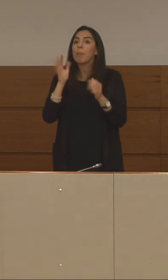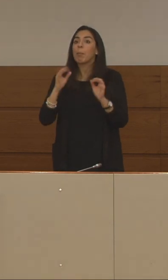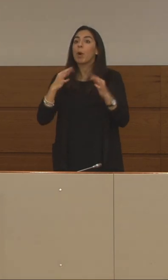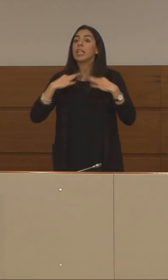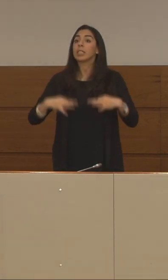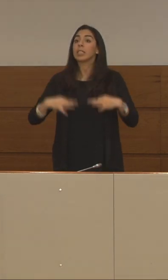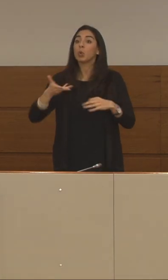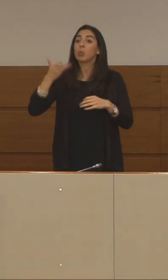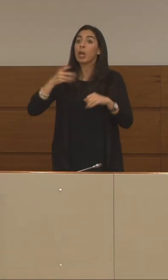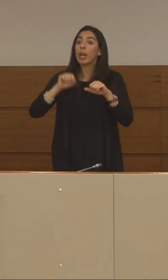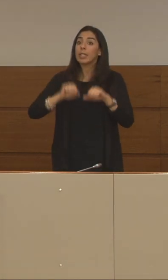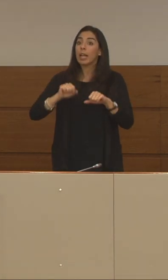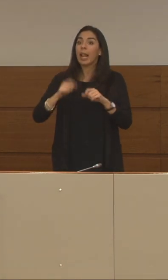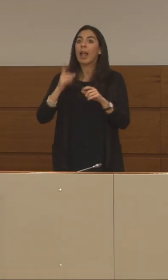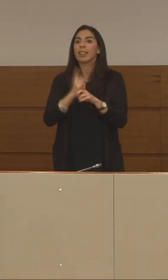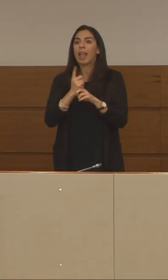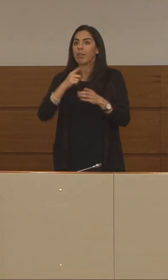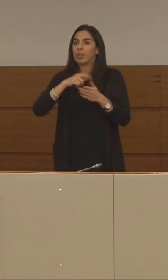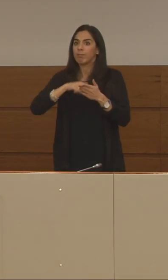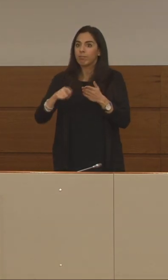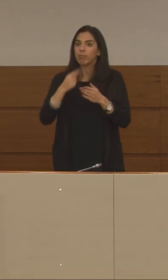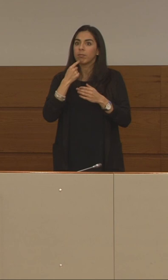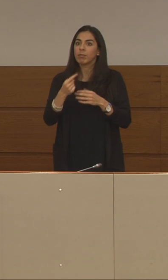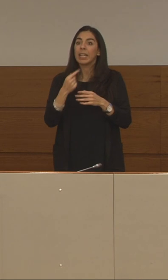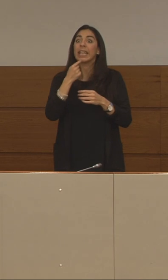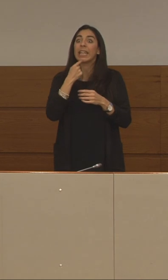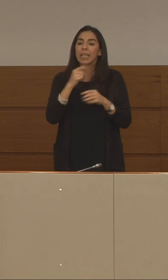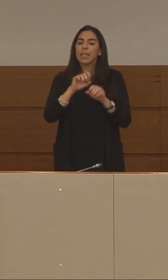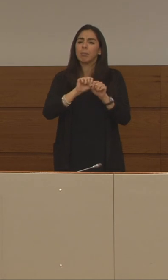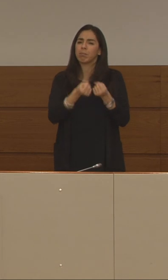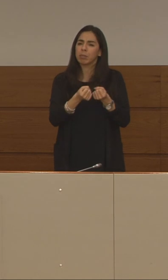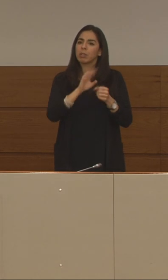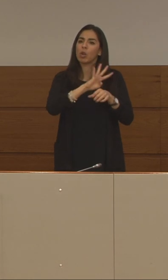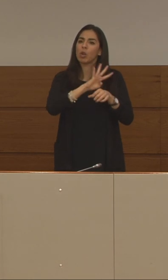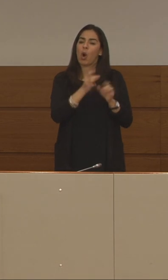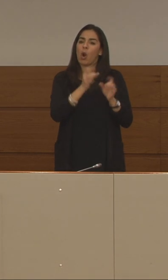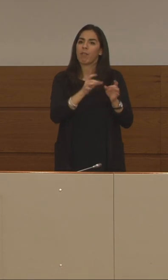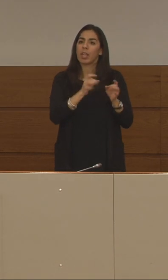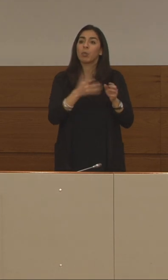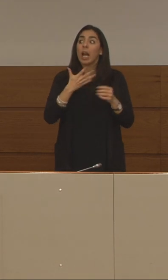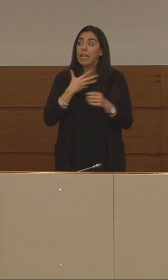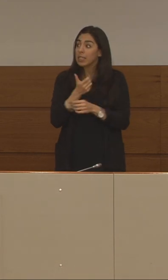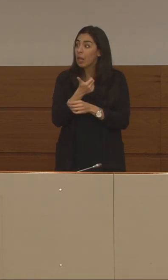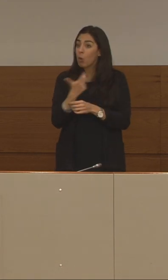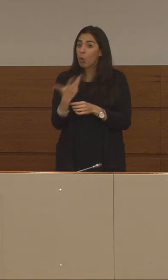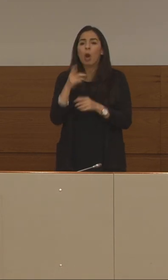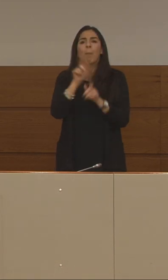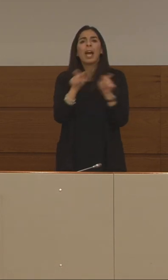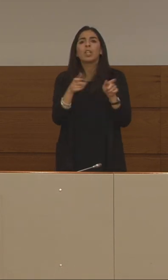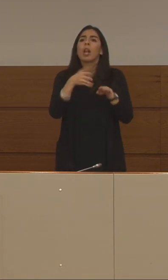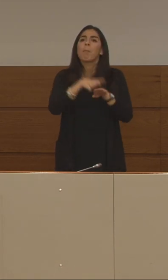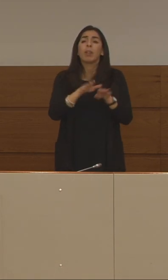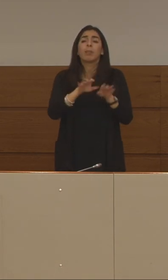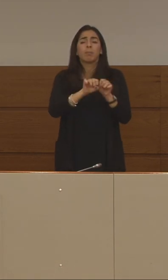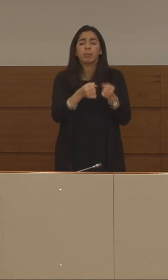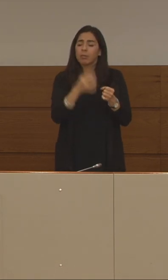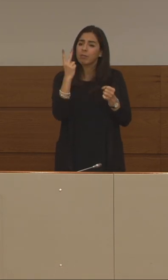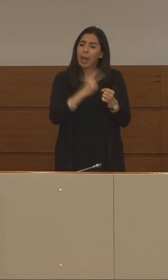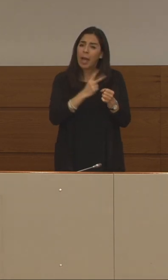c'è un numero su questo quante sono le morti ad oggi certificate effettive per coronavirus